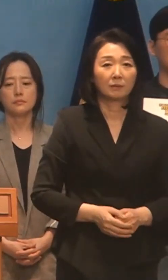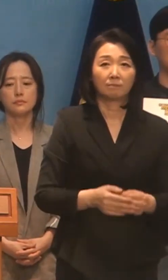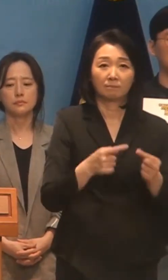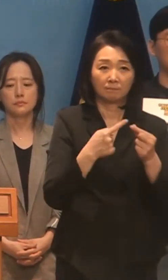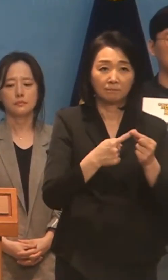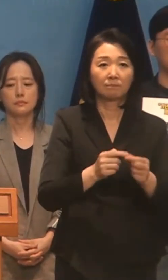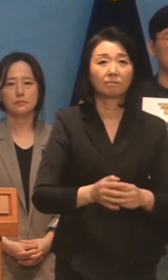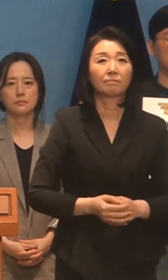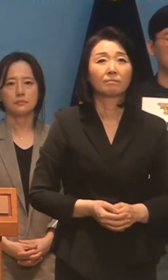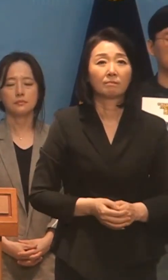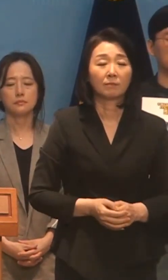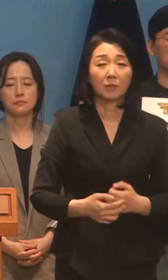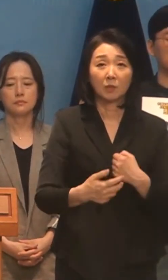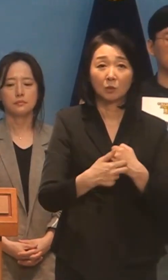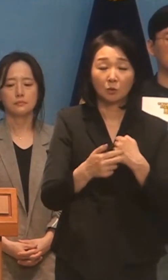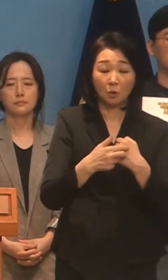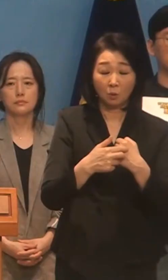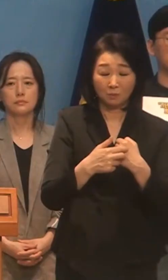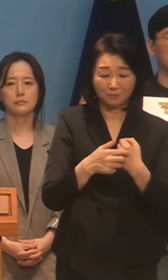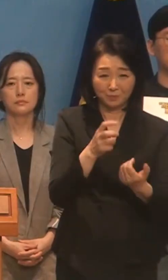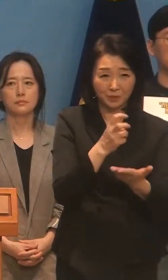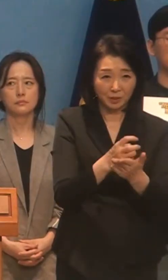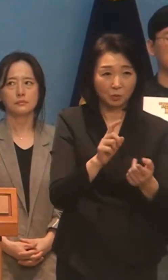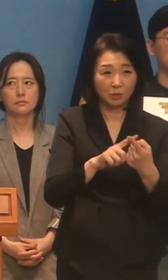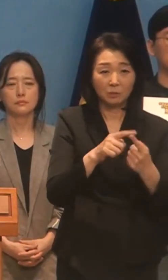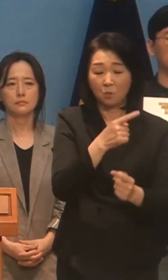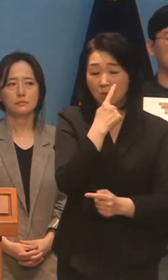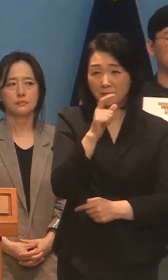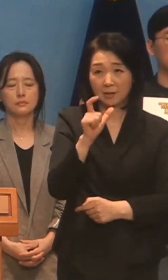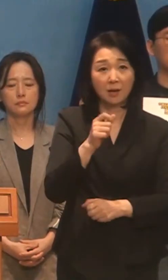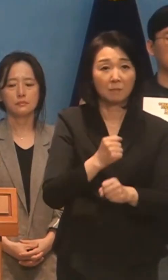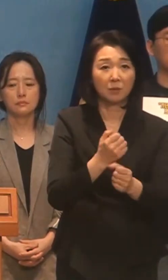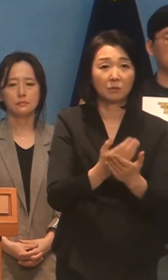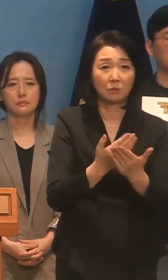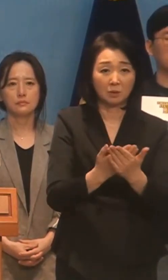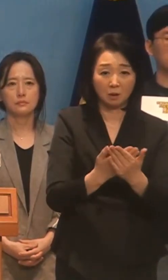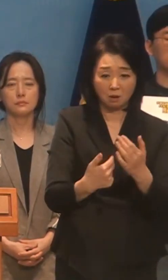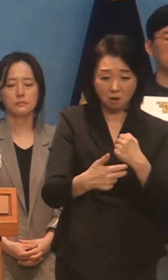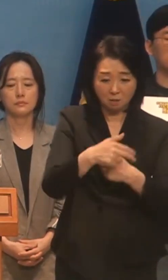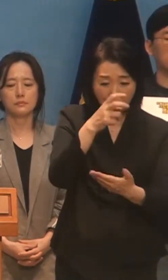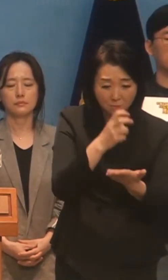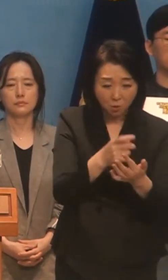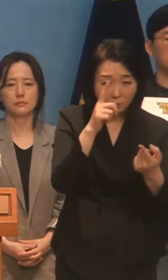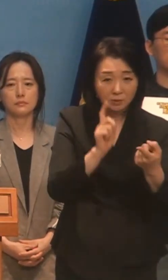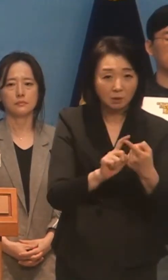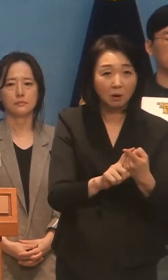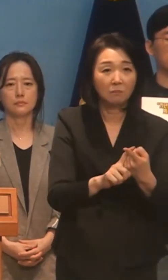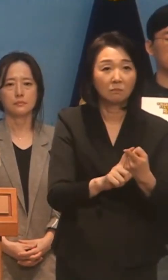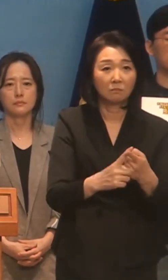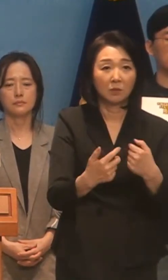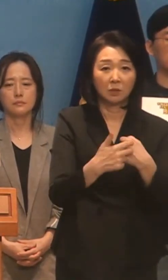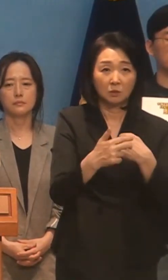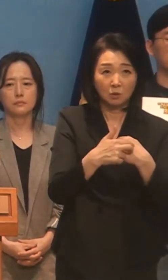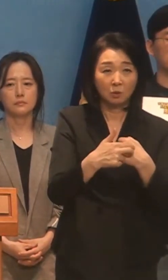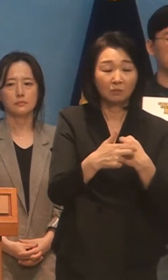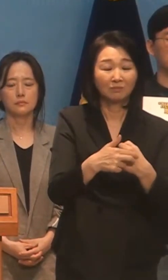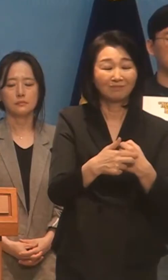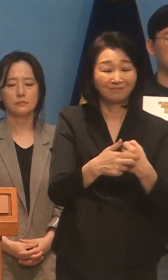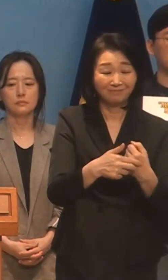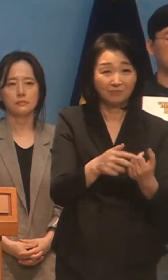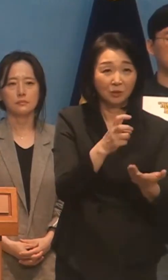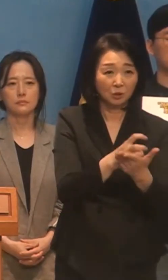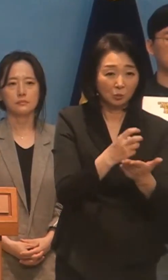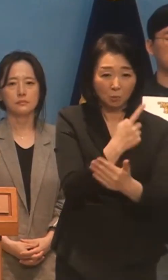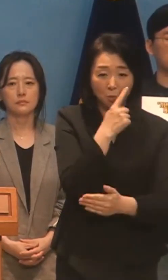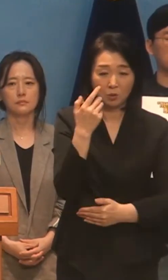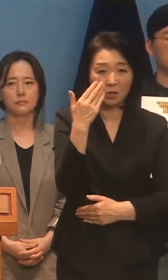하나, 의료급여 제도의 보장성을 강화하라. 제도 본연의 취지에 맞게 의료급여 제도의 보장성을 높이는